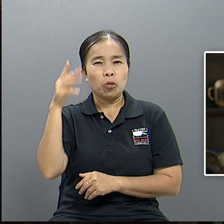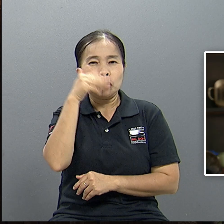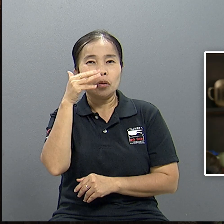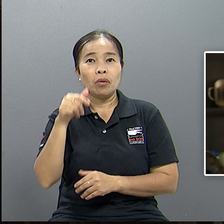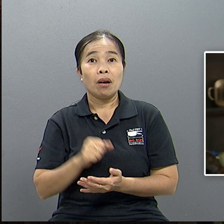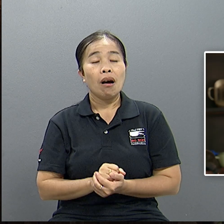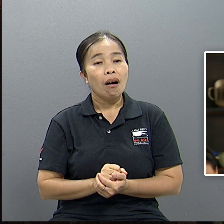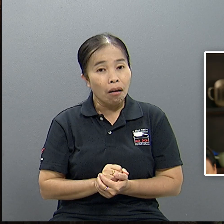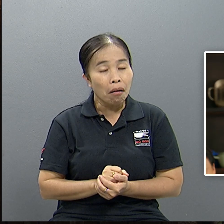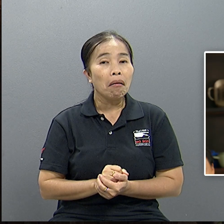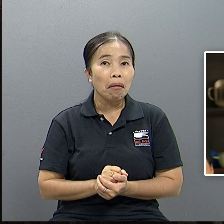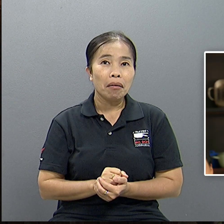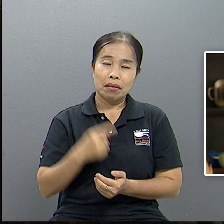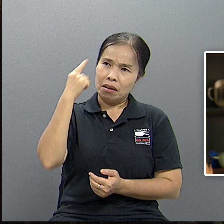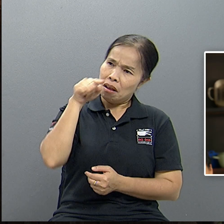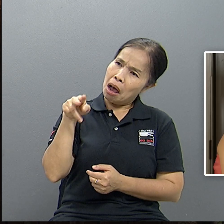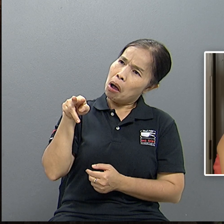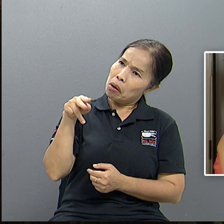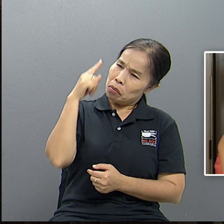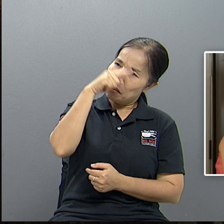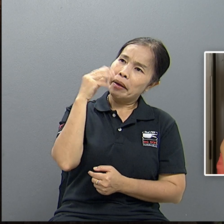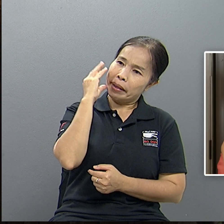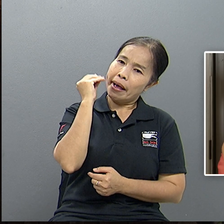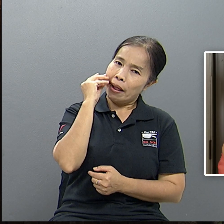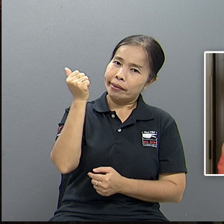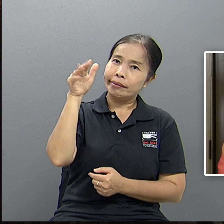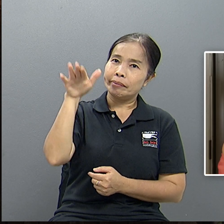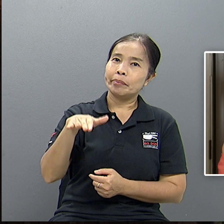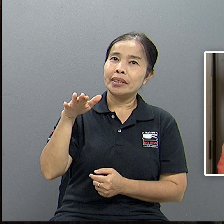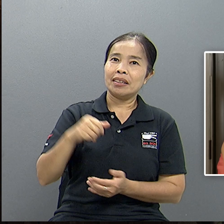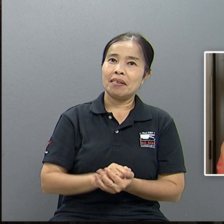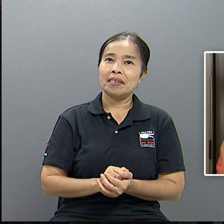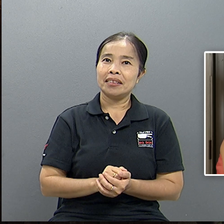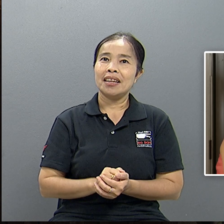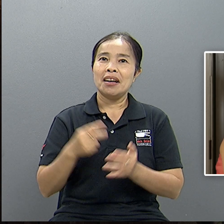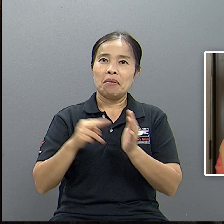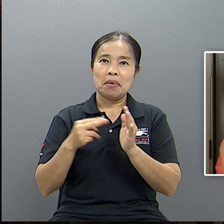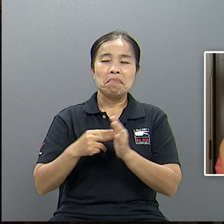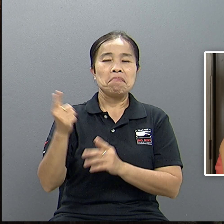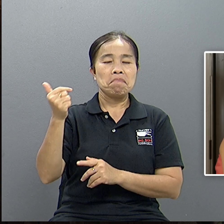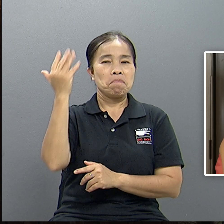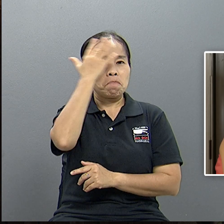หน้าตากระจุ๋มกระจิ๋มหน้าเอ็นดูแม่อ่อนเขาไม่เป็นสองรองใครอยู่แล้ว